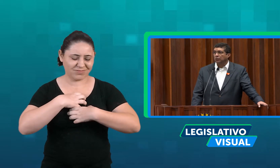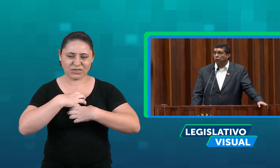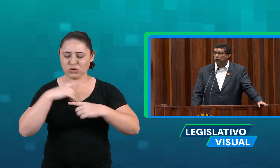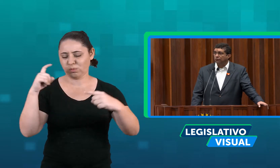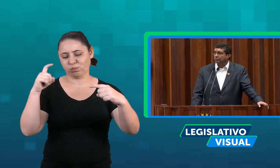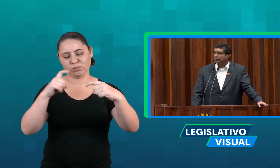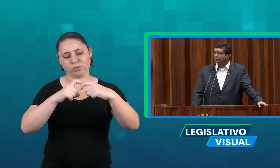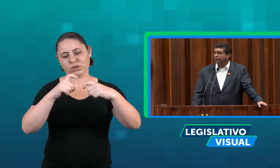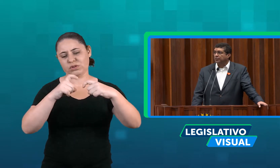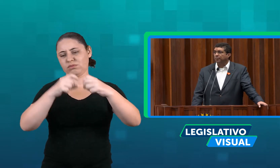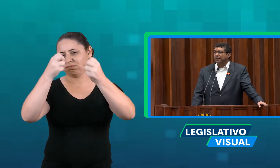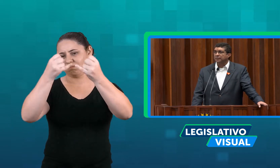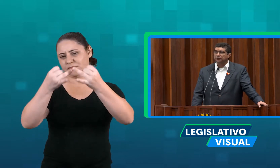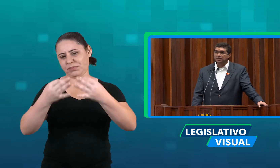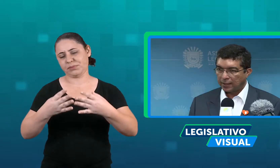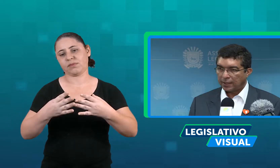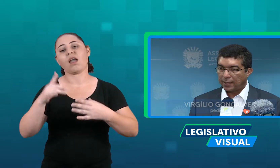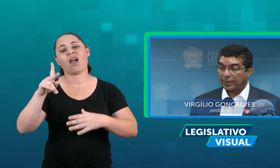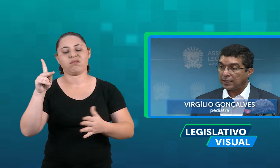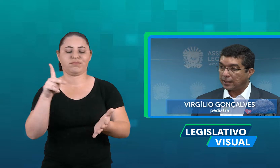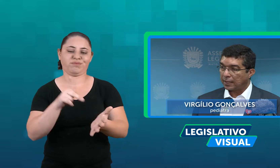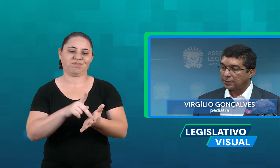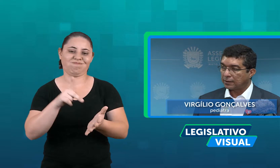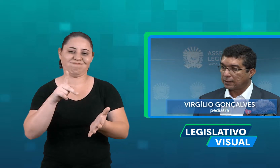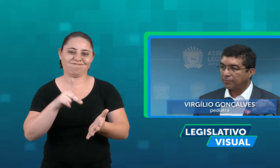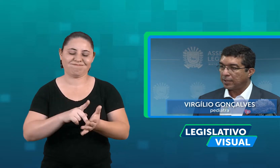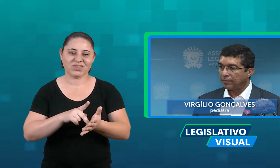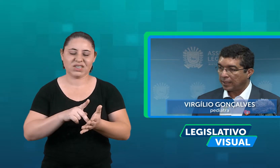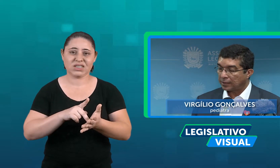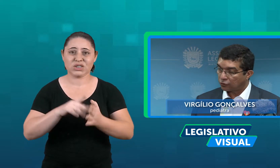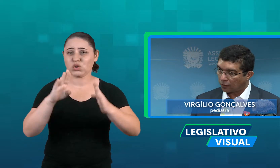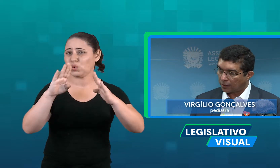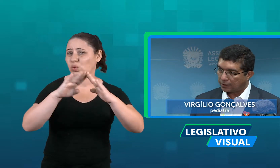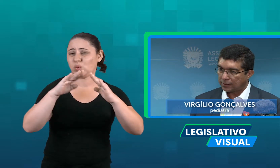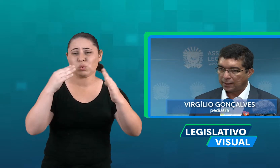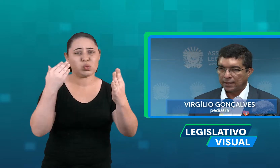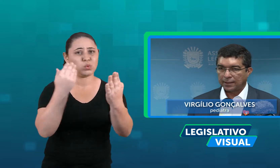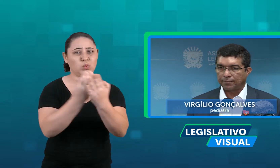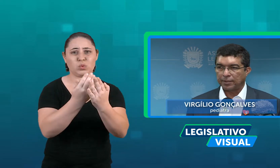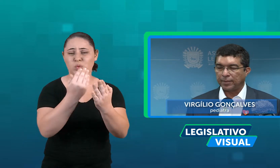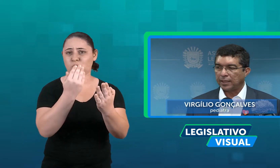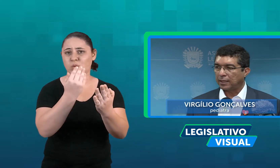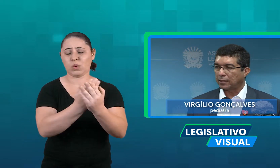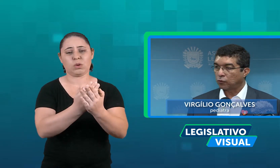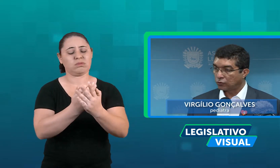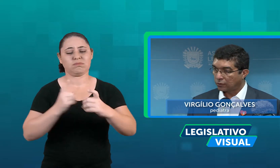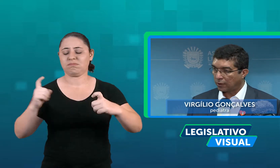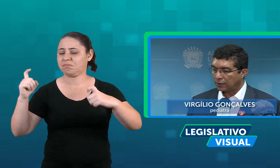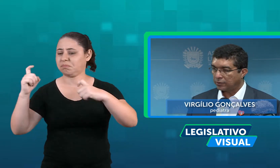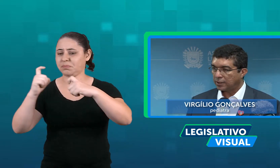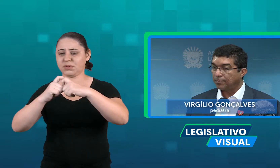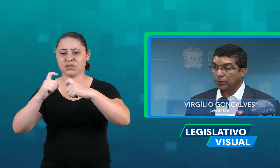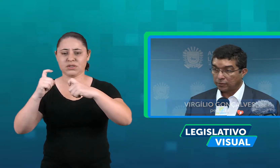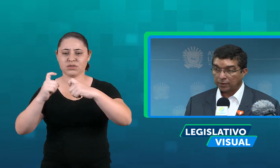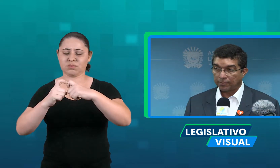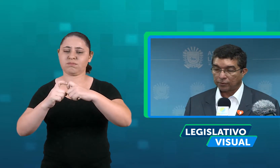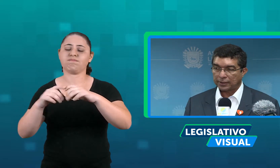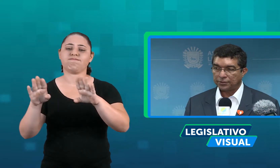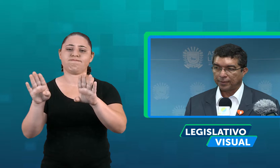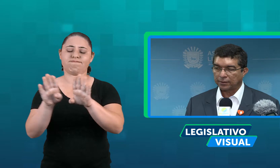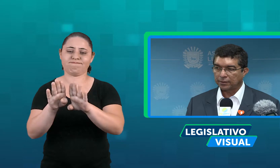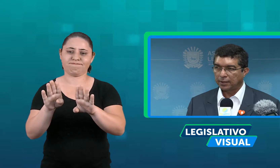carreira do pediatra Virgílio Gonçalves. É uma realidade que permeia escolas, que permeia consultórios e